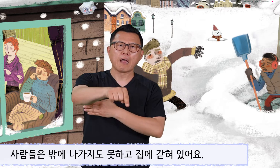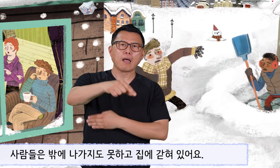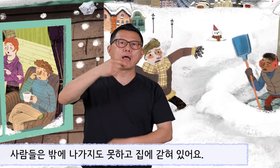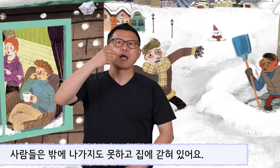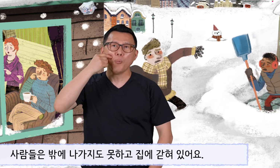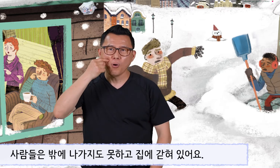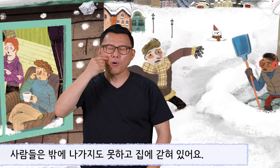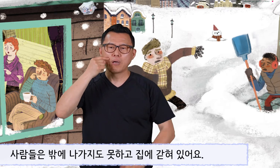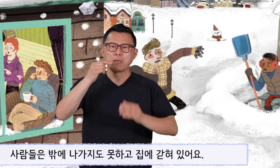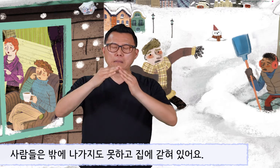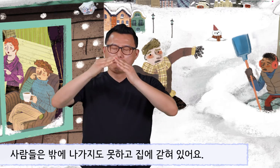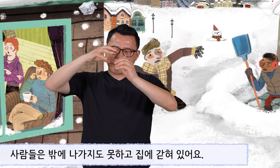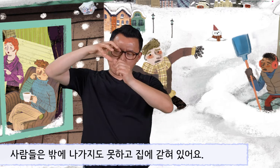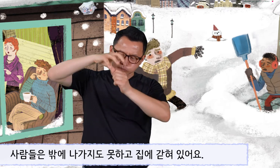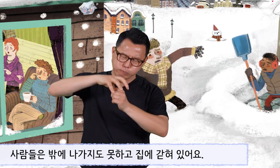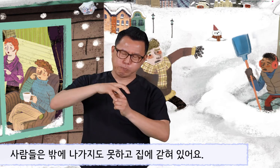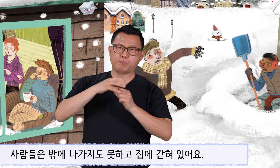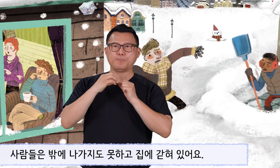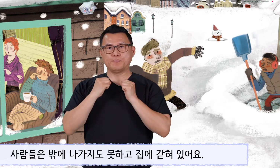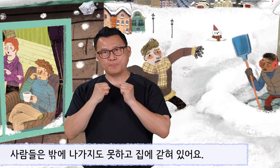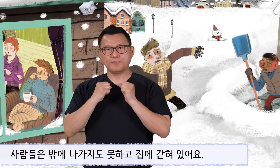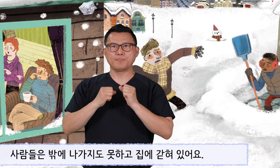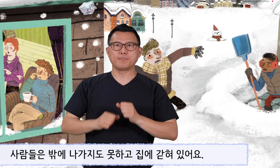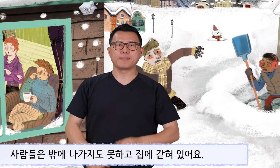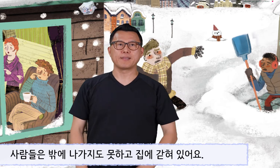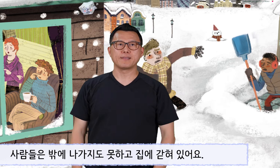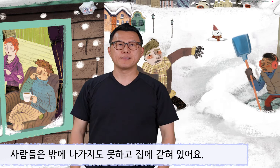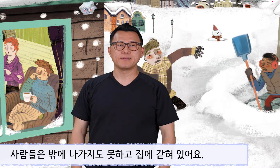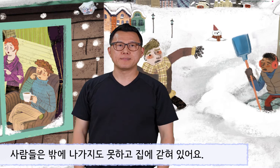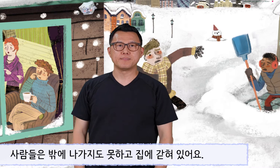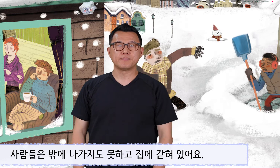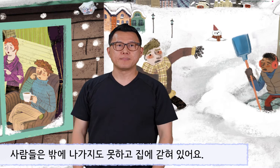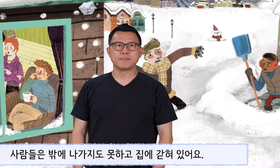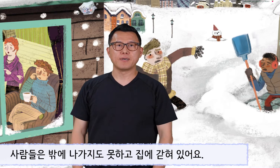사람들은 밖에 나가지도 못하고 집에 갇혀 있어요.